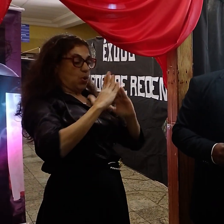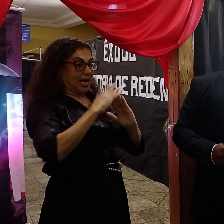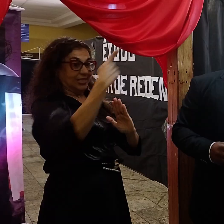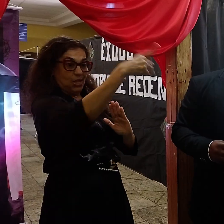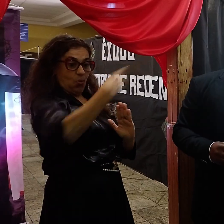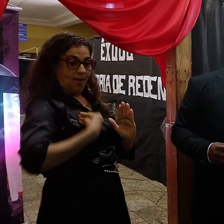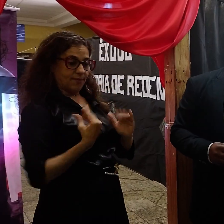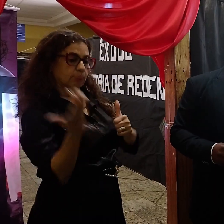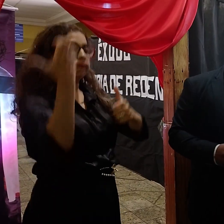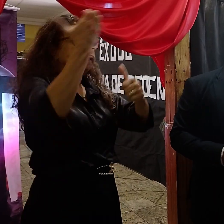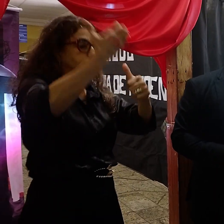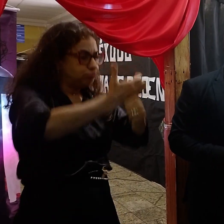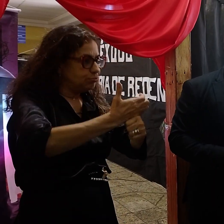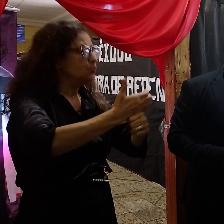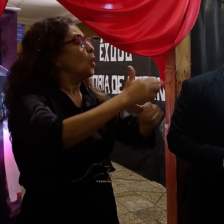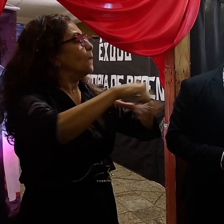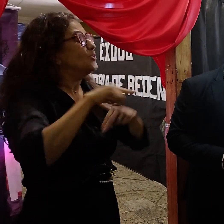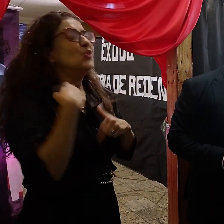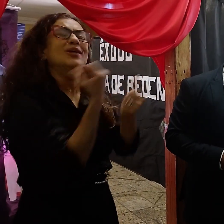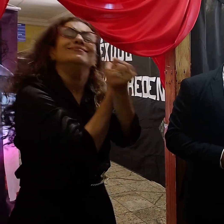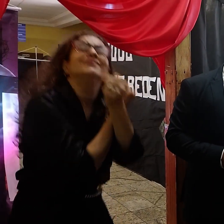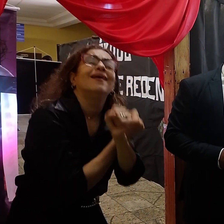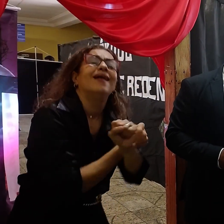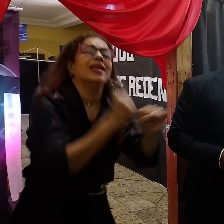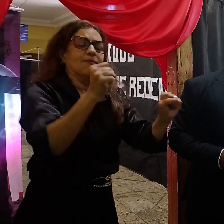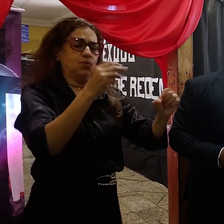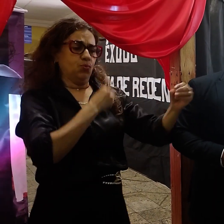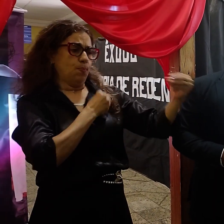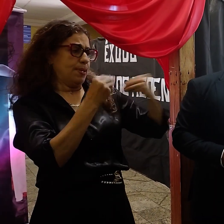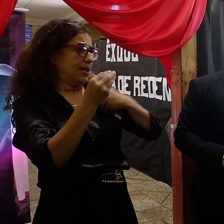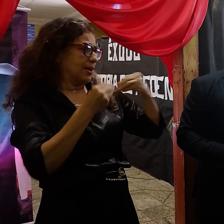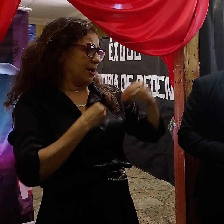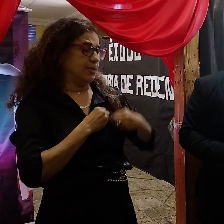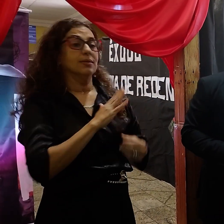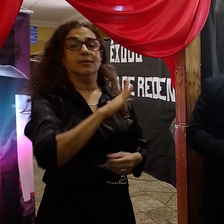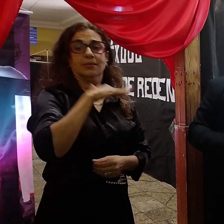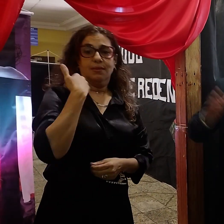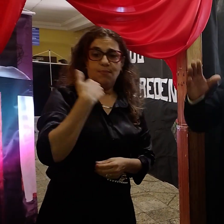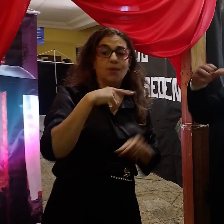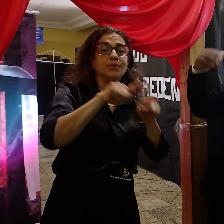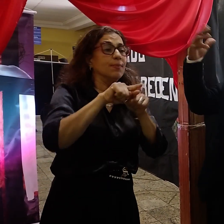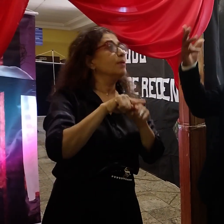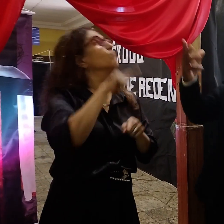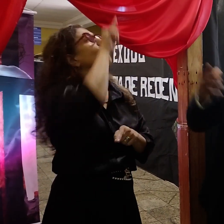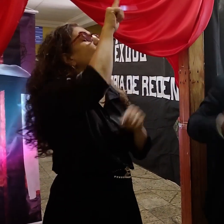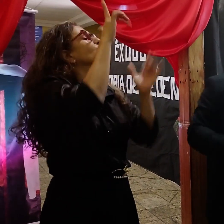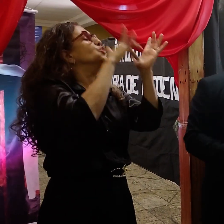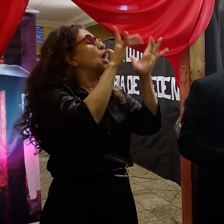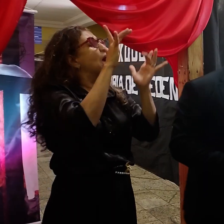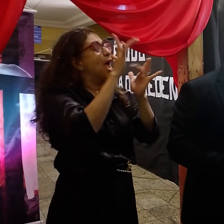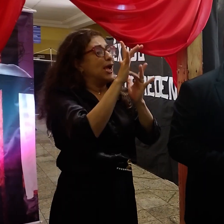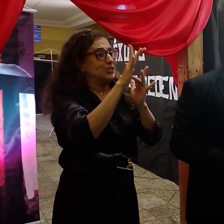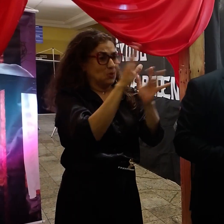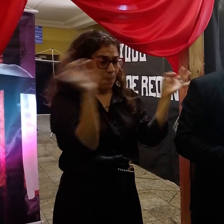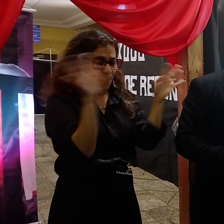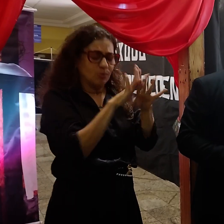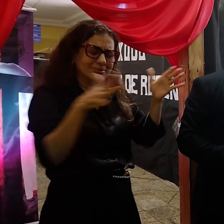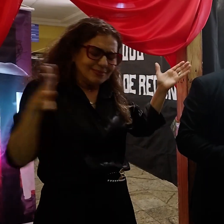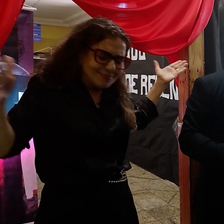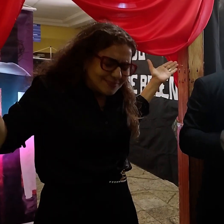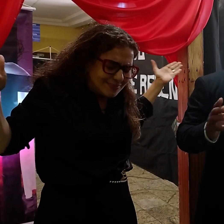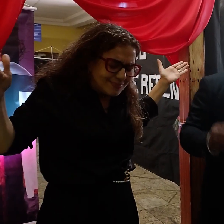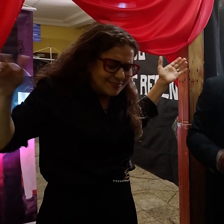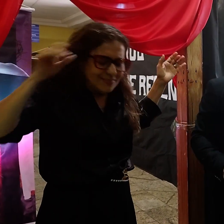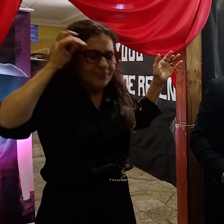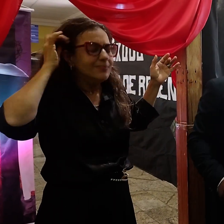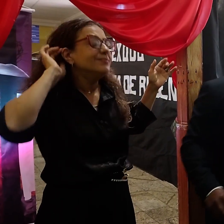por isso hoje nós somos livres do pecado e da morte. E Jesus, ao término do seu sacrifício, ele disse uma